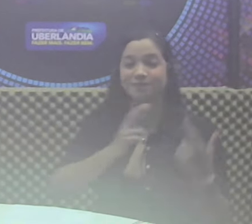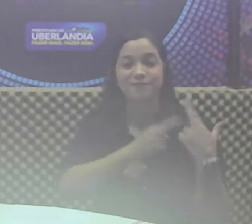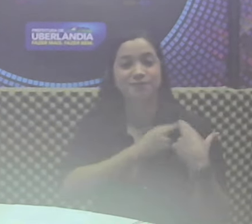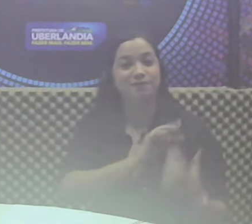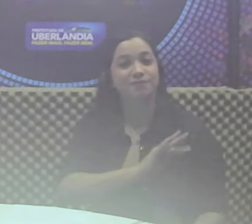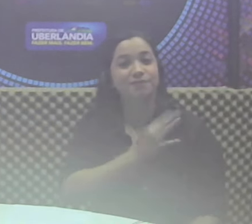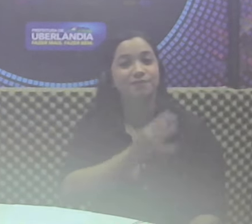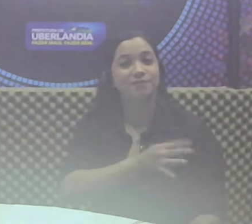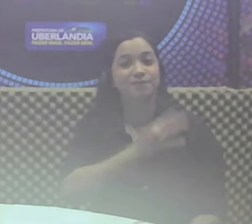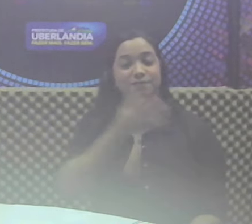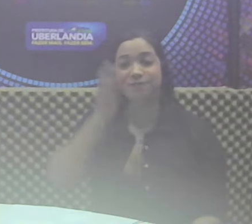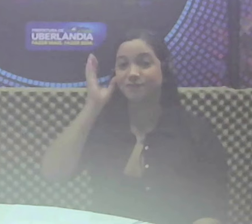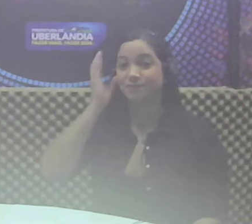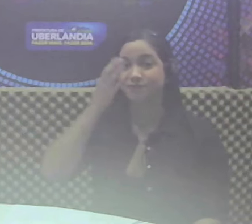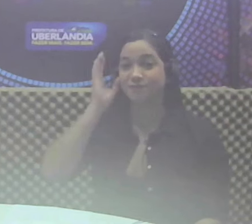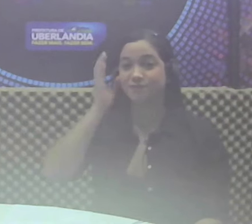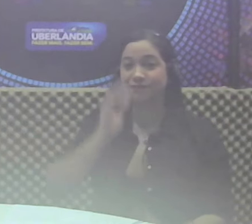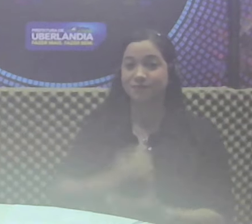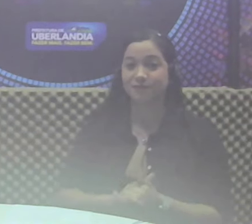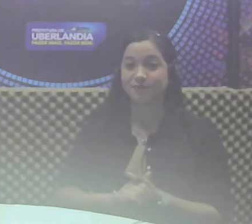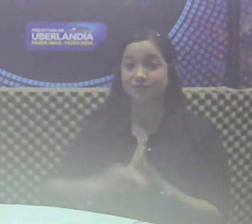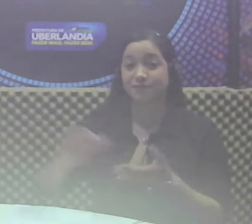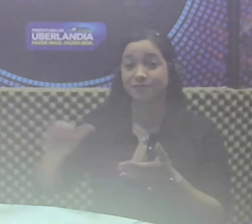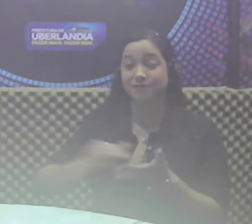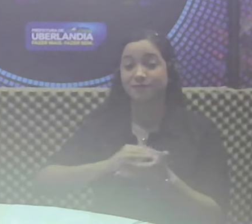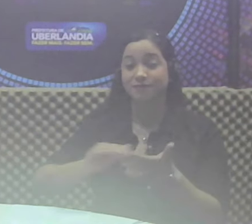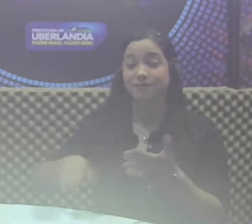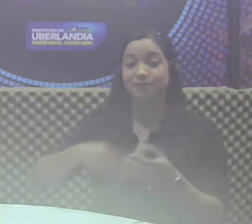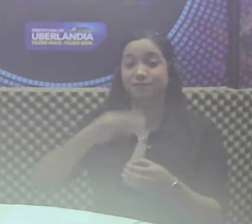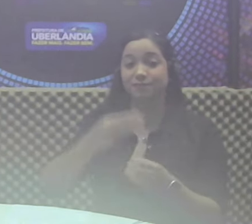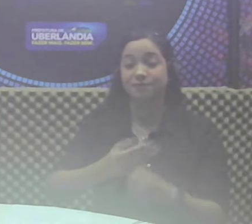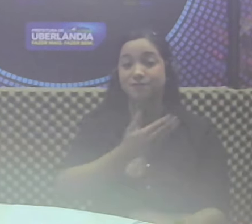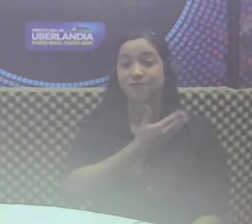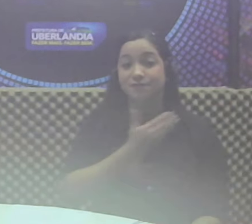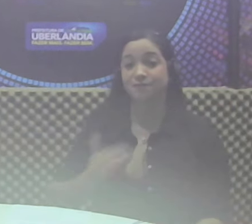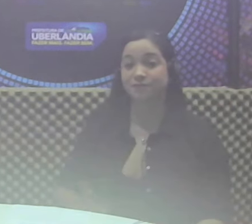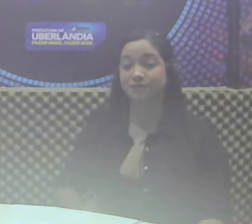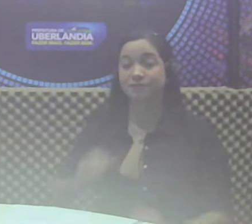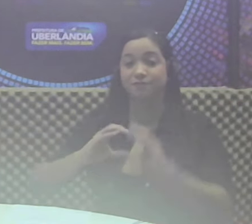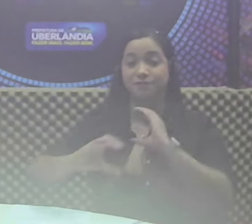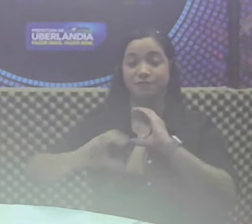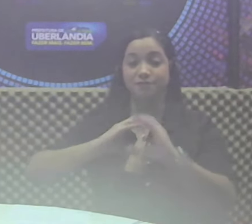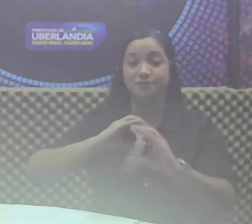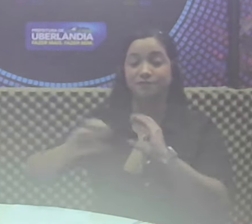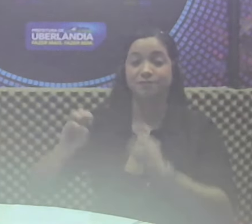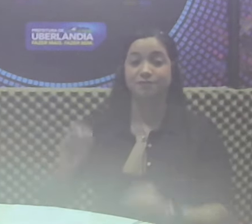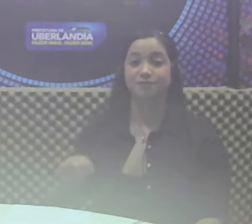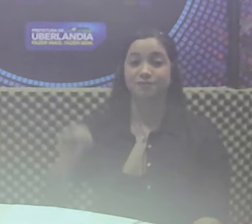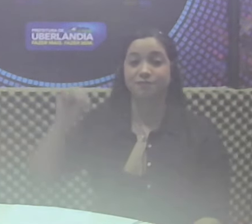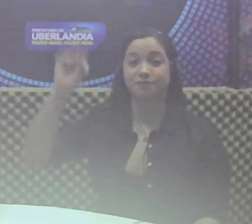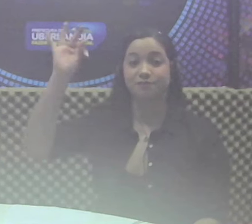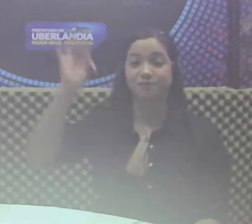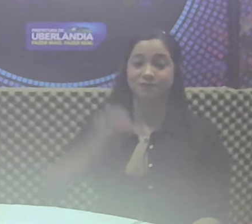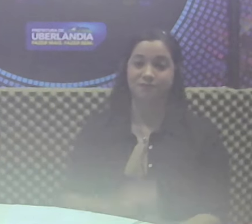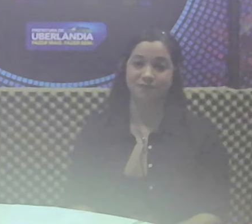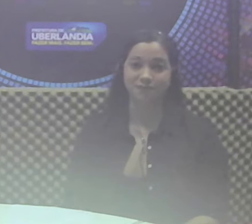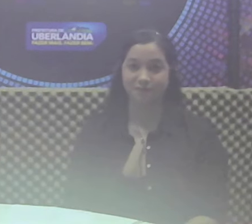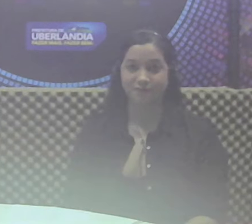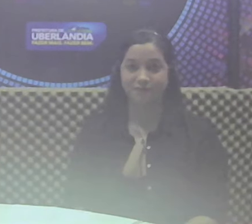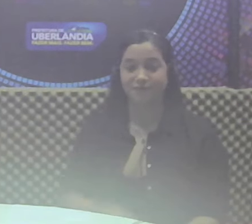Valentim. Responsável técnico Cristiano Silva. Secretário Municipal de Governo e Comunicação Marco Túlio